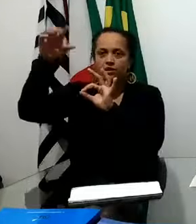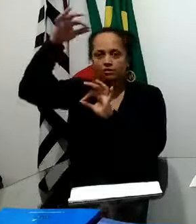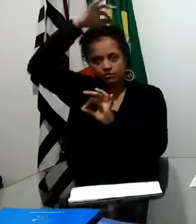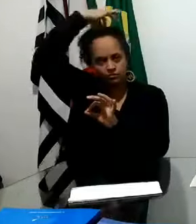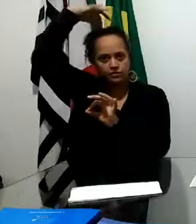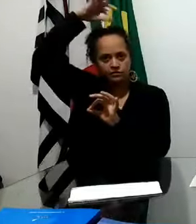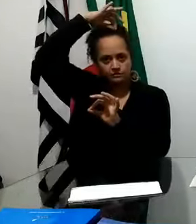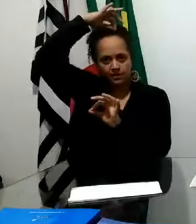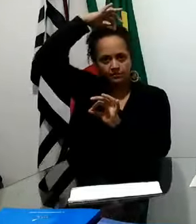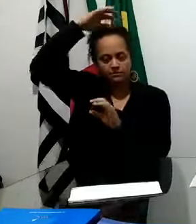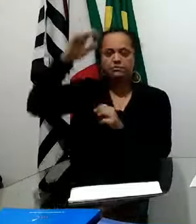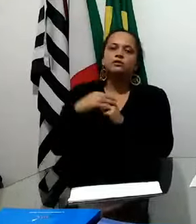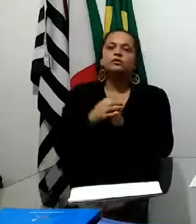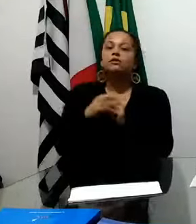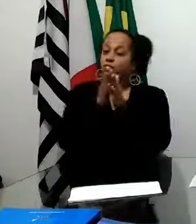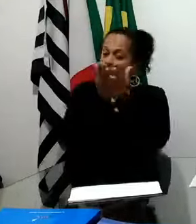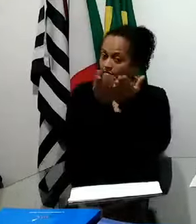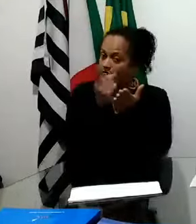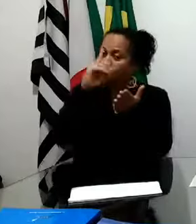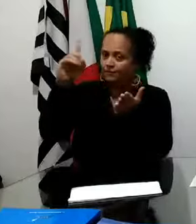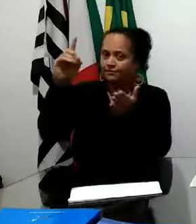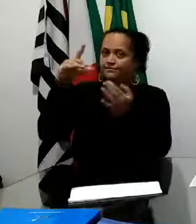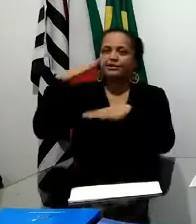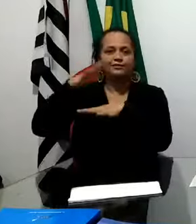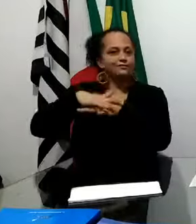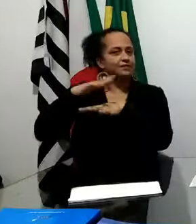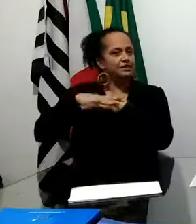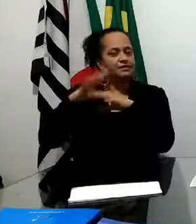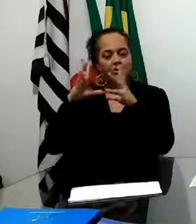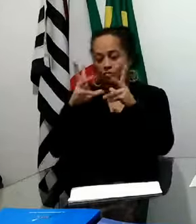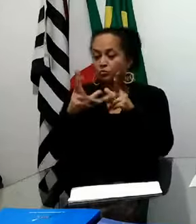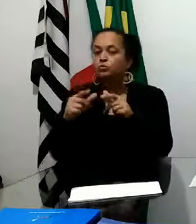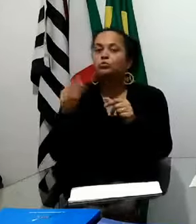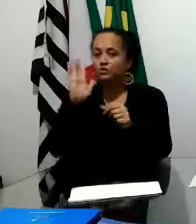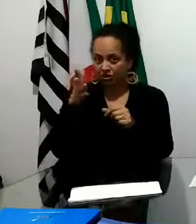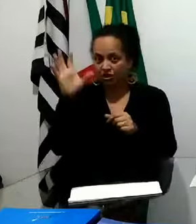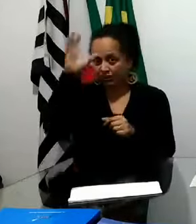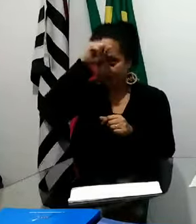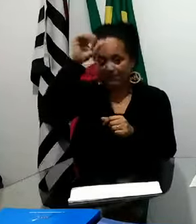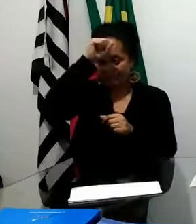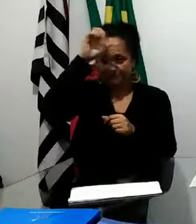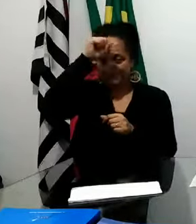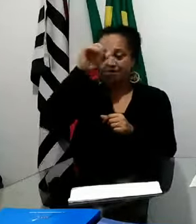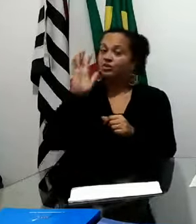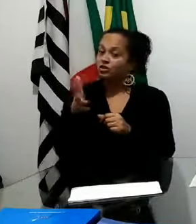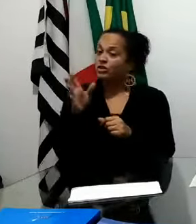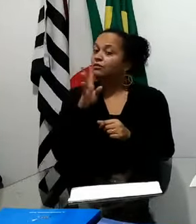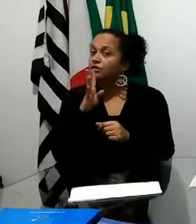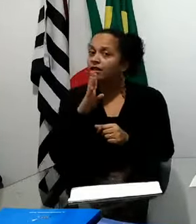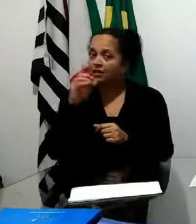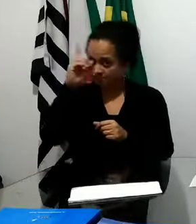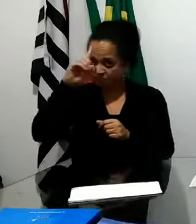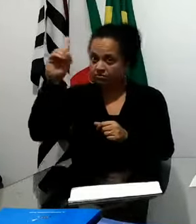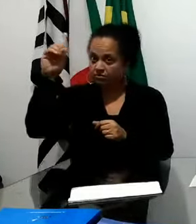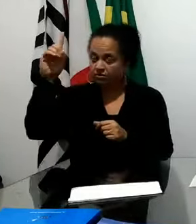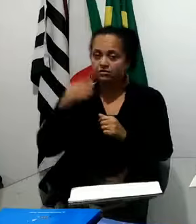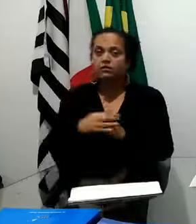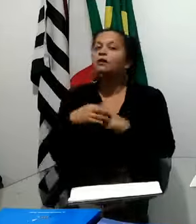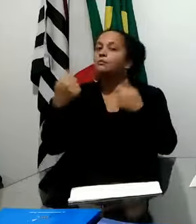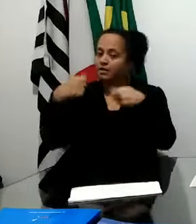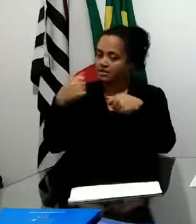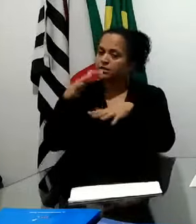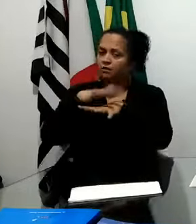palavra, pôr em prática tudo aquilo que a gente tem aprendido, tudo aquilo que a gente tem sido ministrado, né? Pôr em